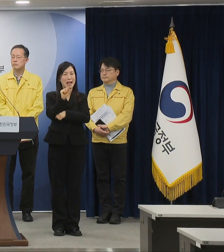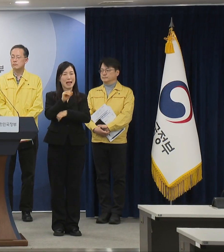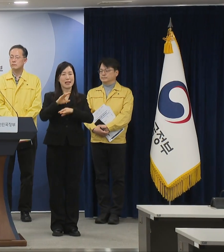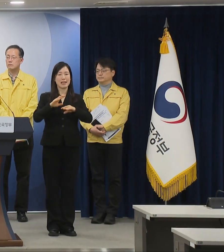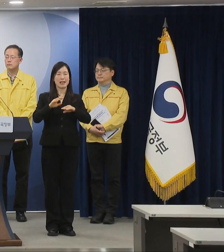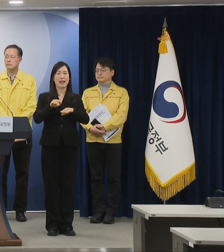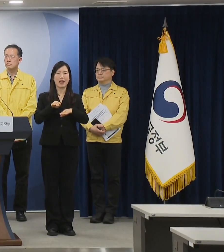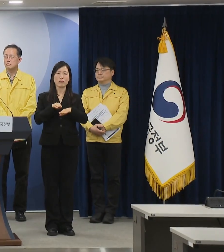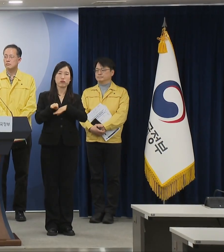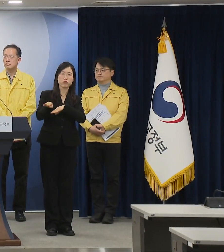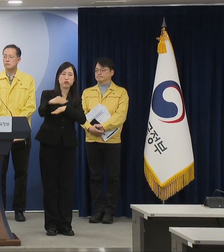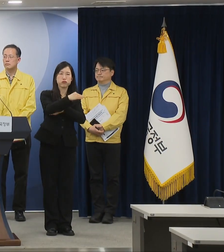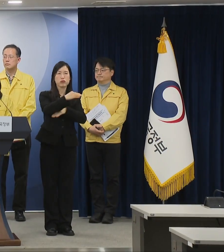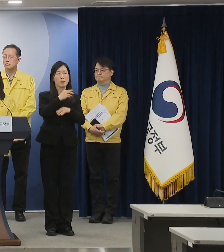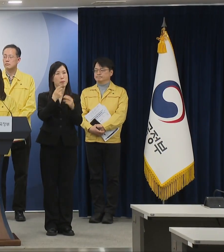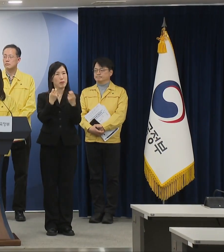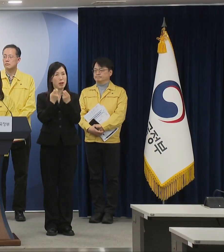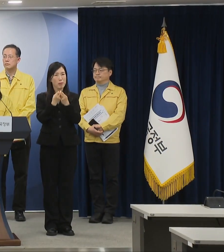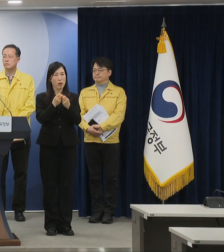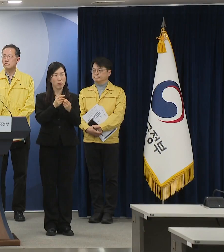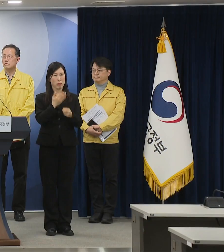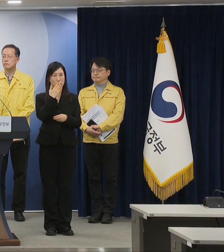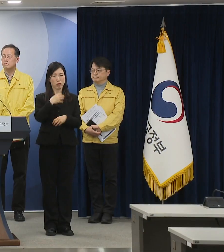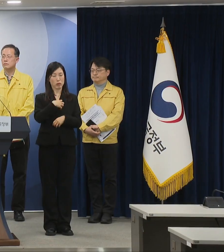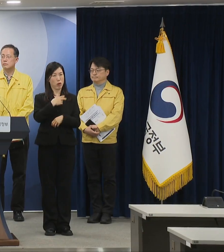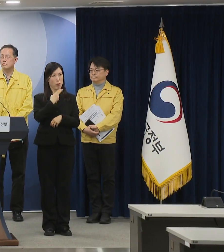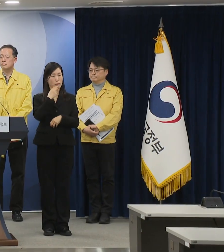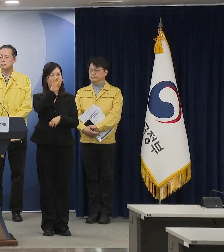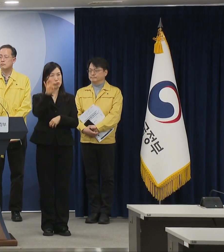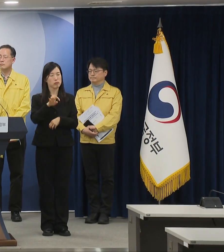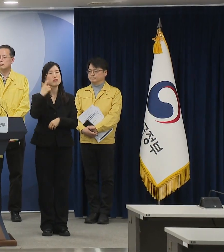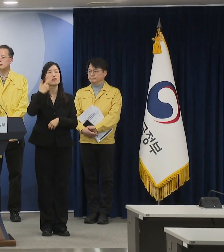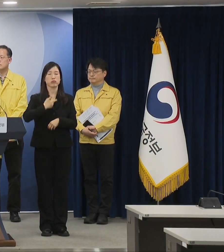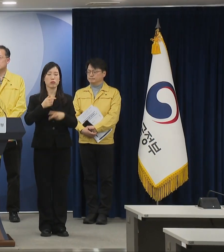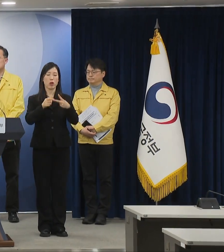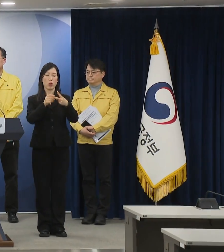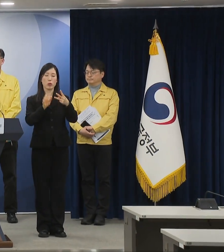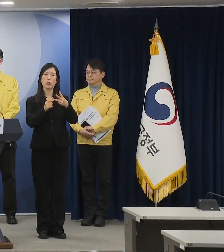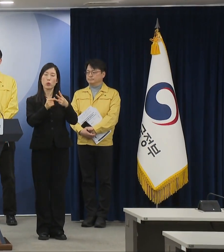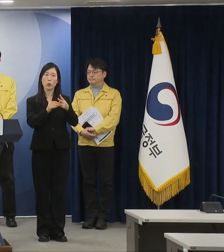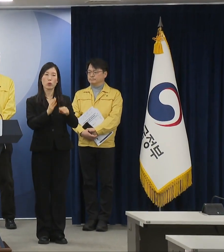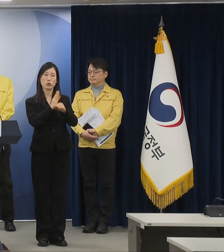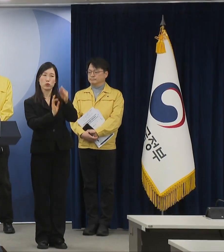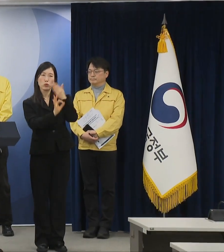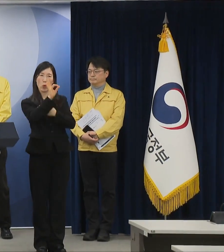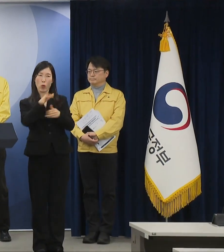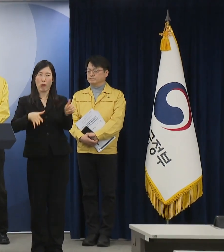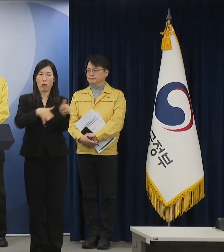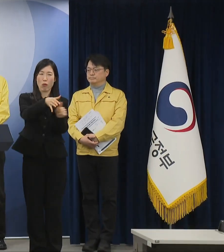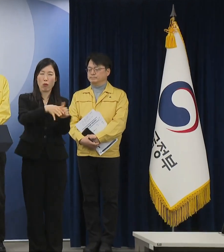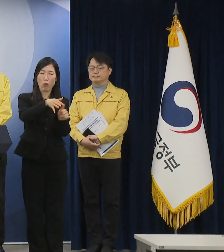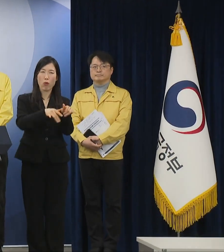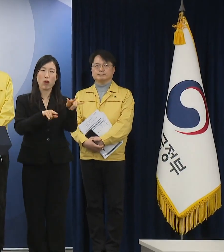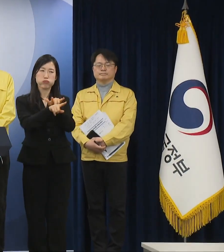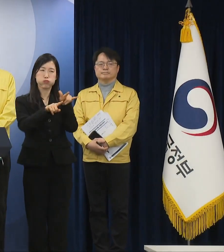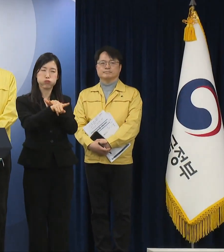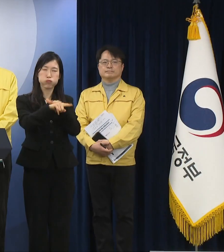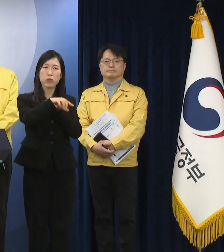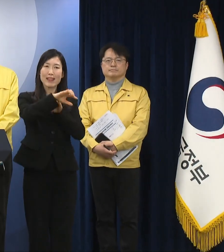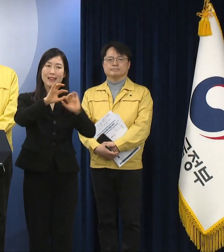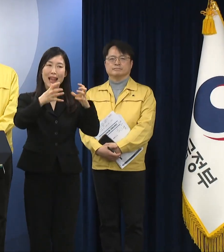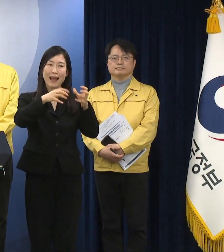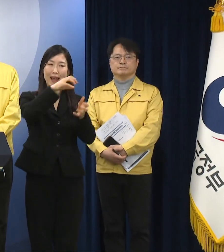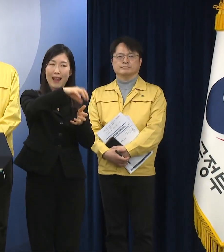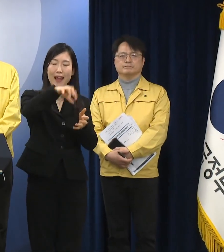부탁드리고요. 그 하나 더 여쭤보자면은 현재 공격 대상이 되고 있는 중동 지역 10개국에서 우리 국민 17,000명이 치료 중인